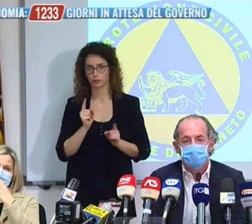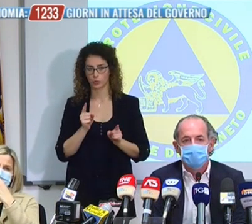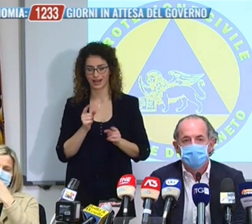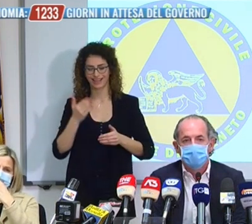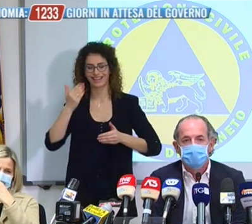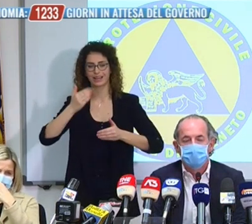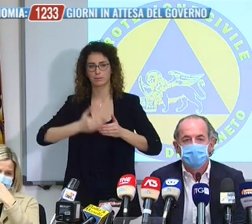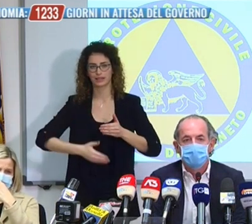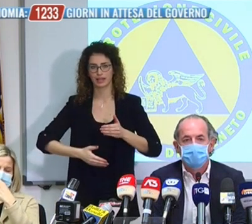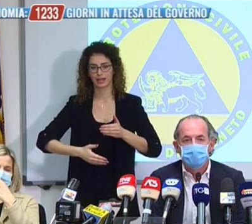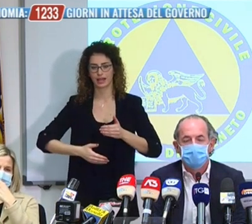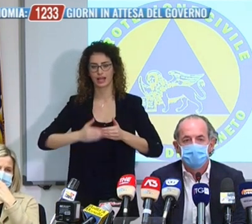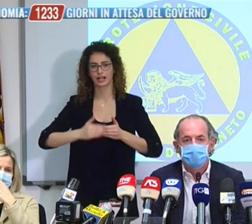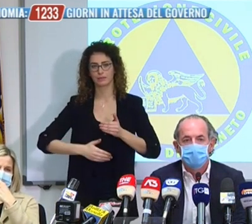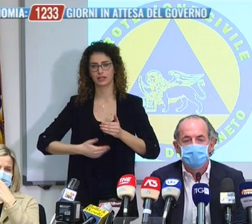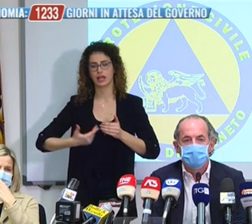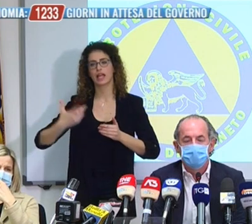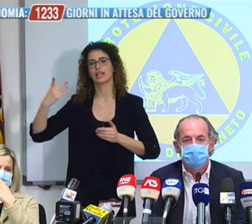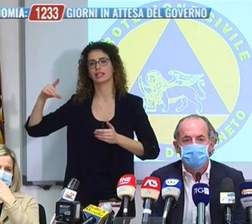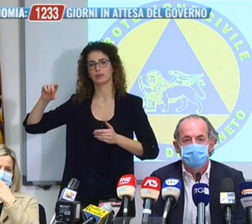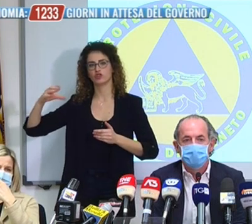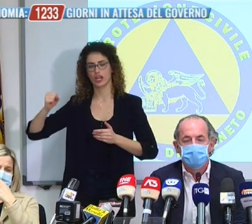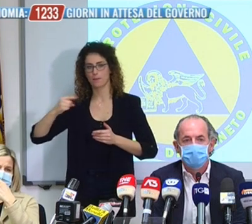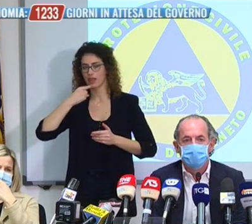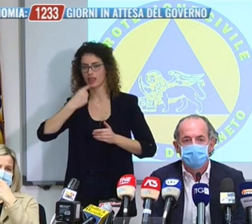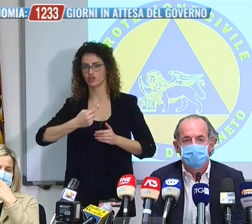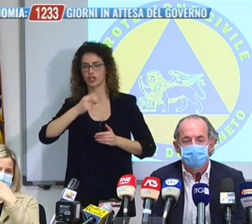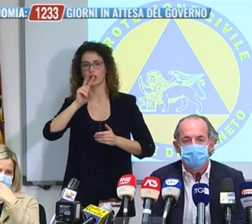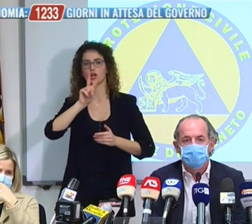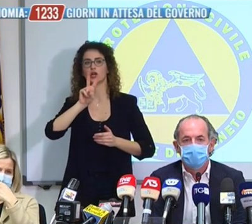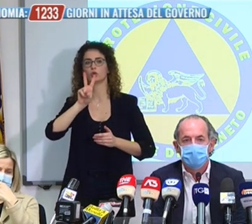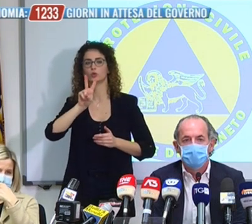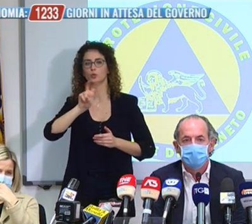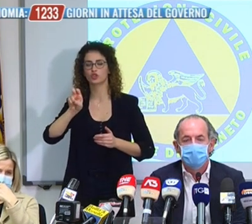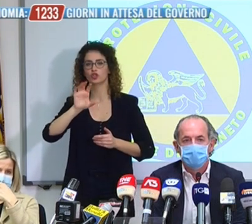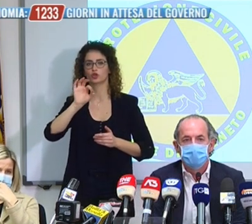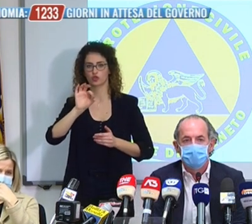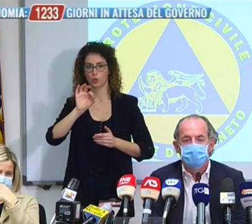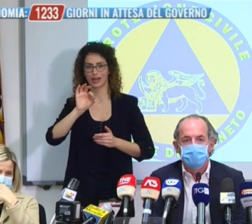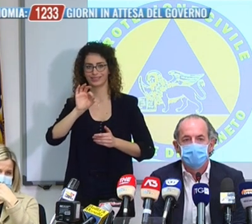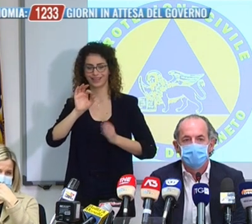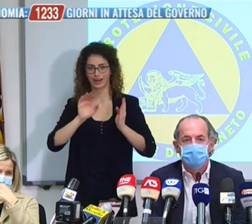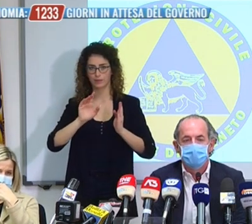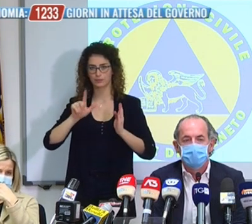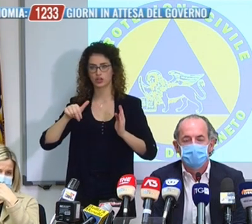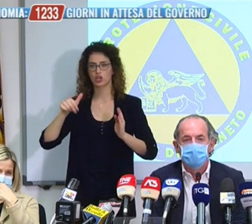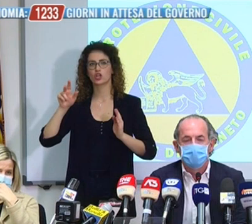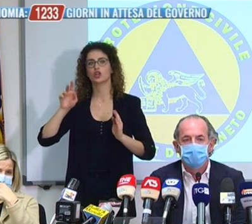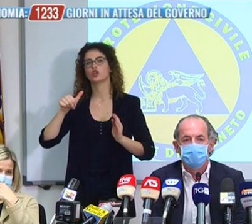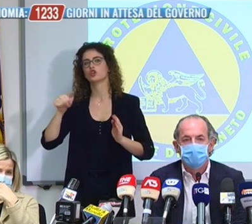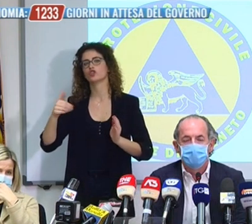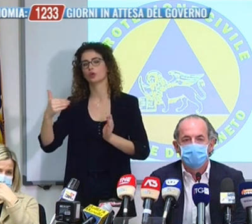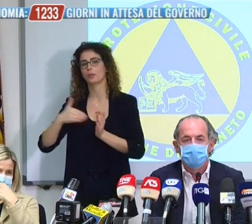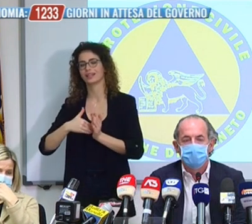limite, questa quota stabilita dall'ultimo DPCM dei 250 su 100.000 contagi su base